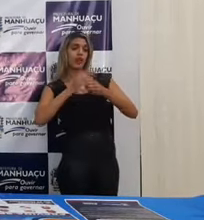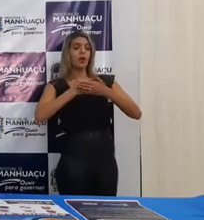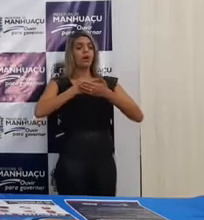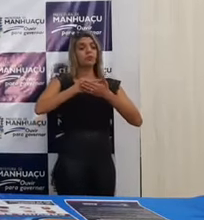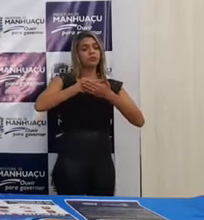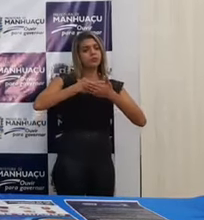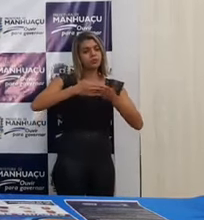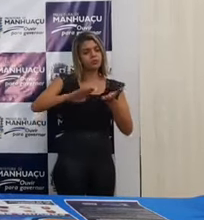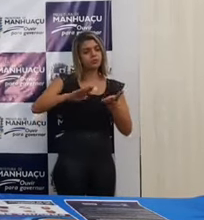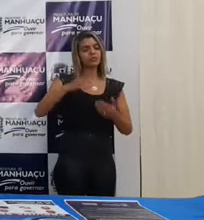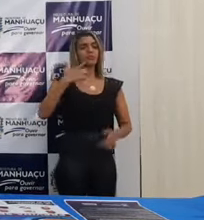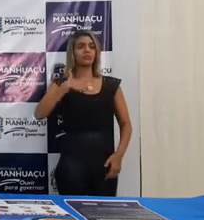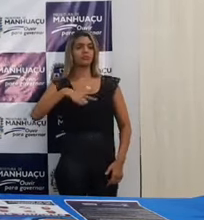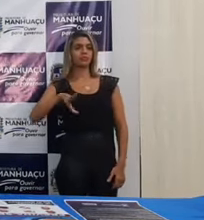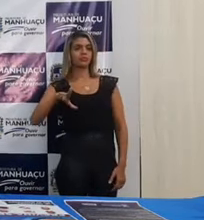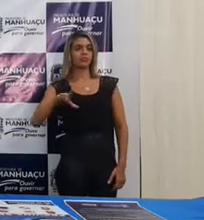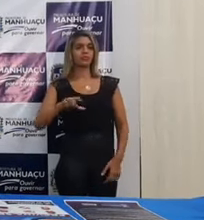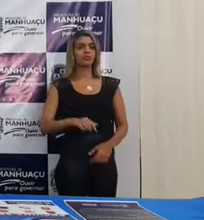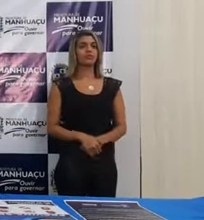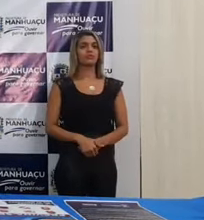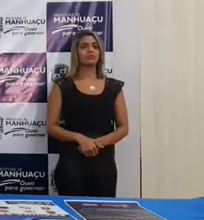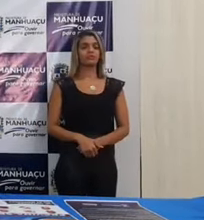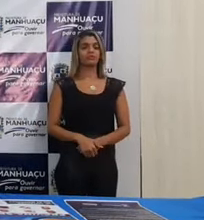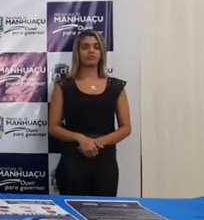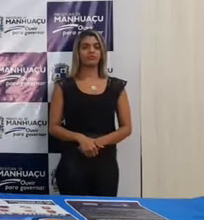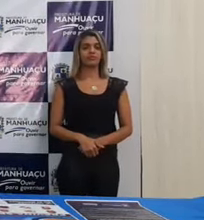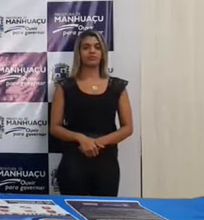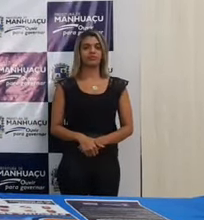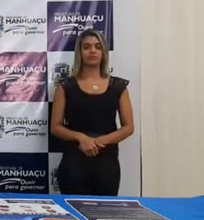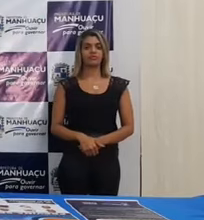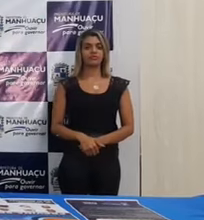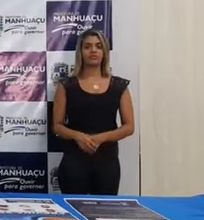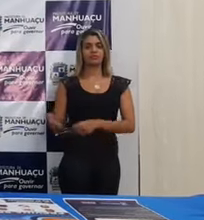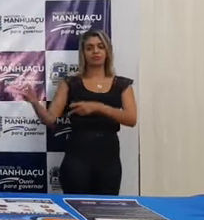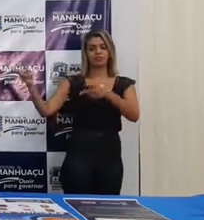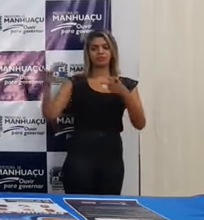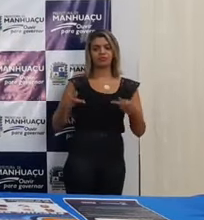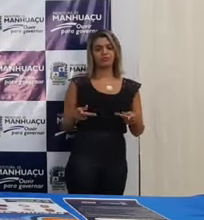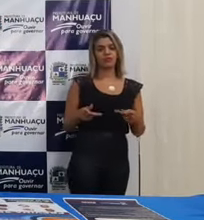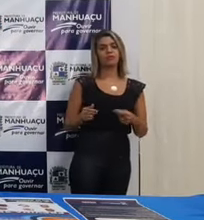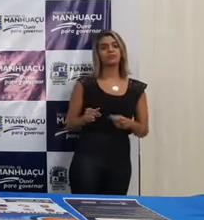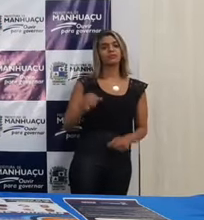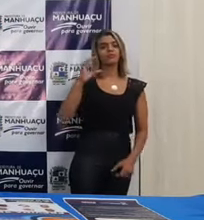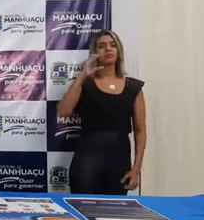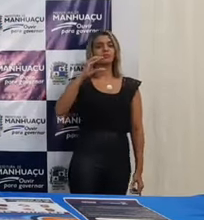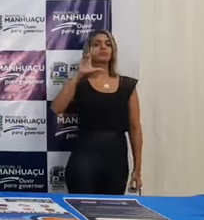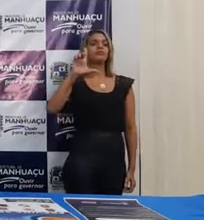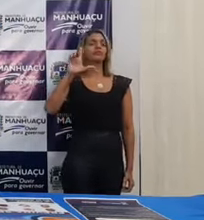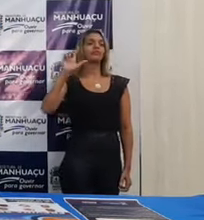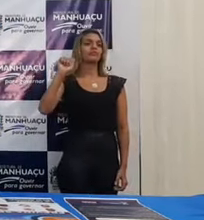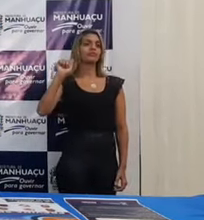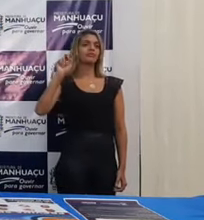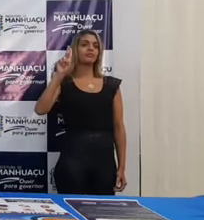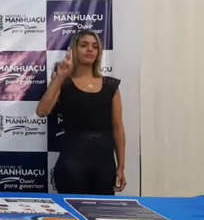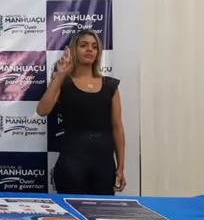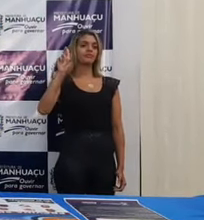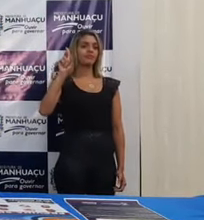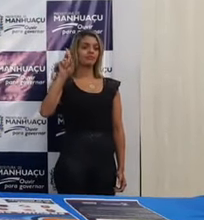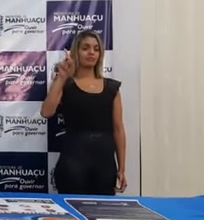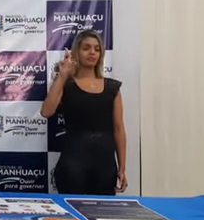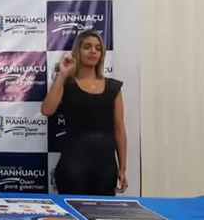diversos sobre este assunto, convidamos o secretário municipal de Fazenda, Claudinei Domingues Lopes, acompanhado da intérprete